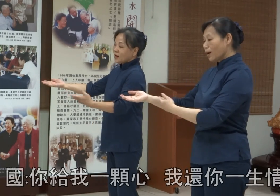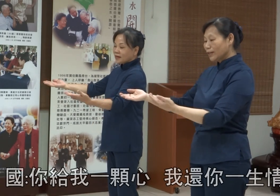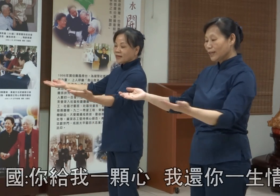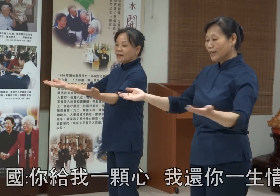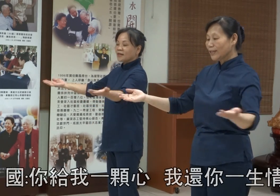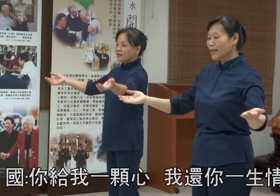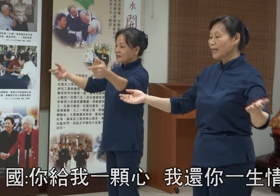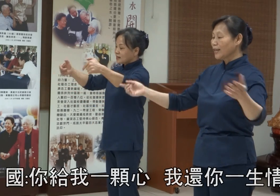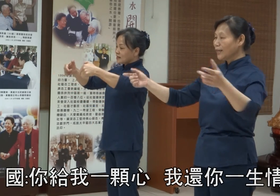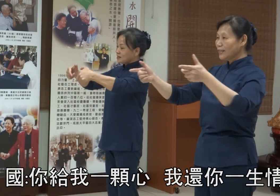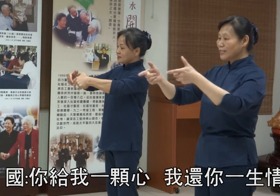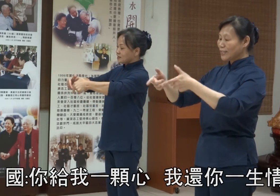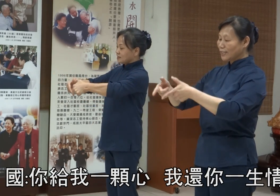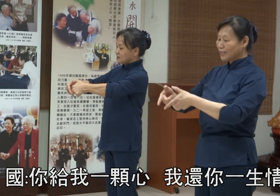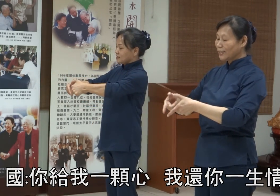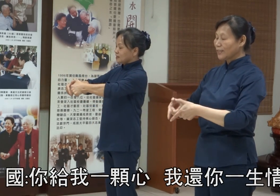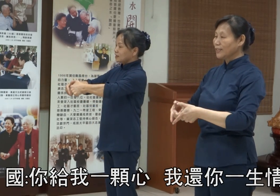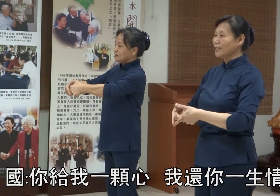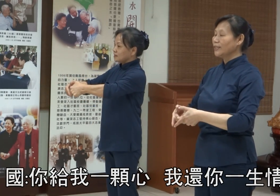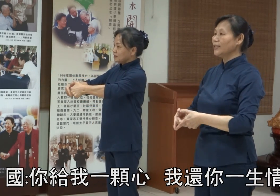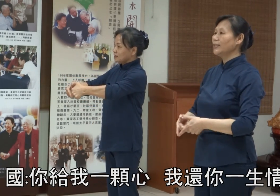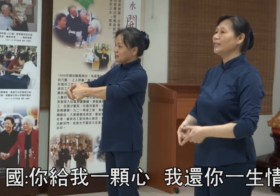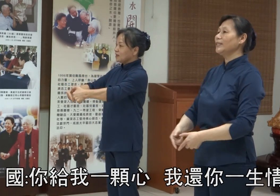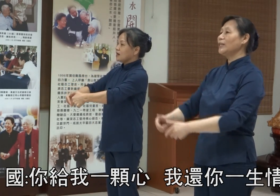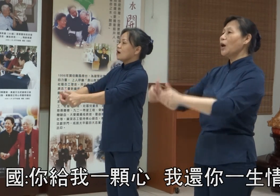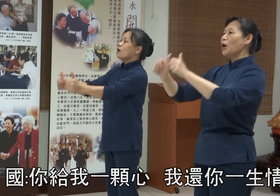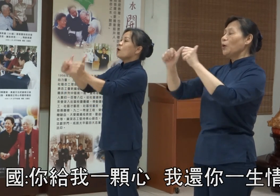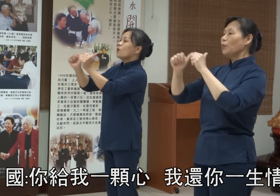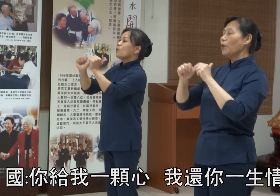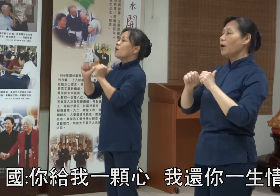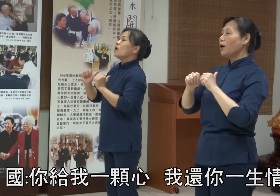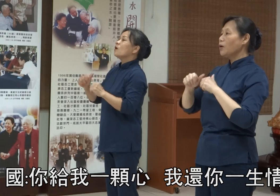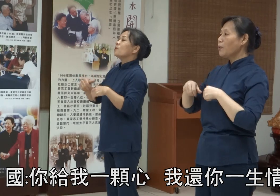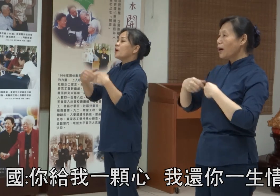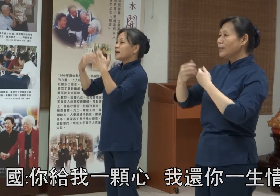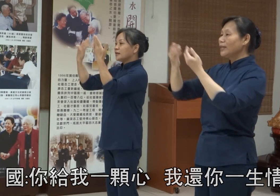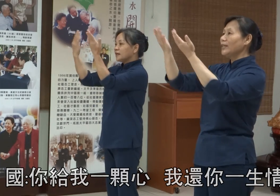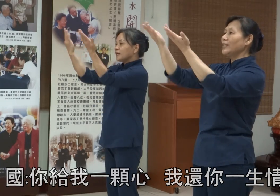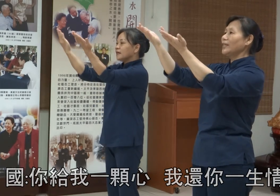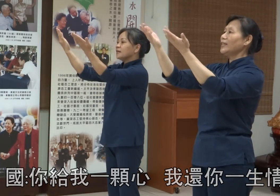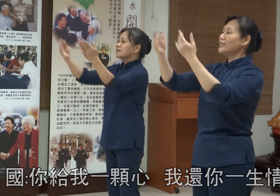我一颗心，我还你。